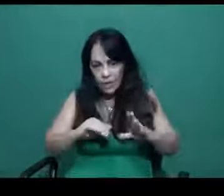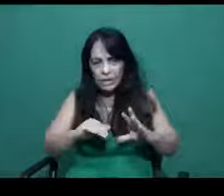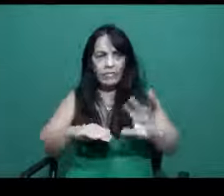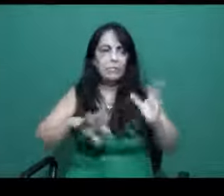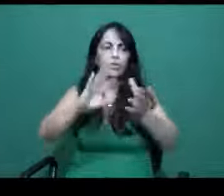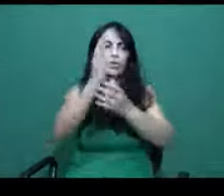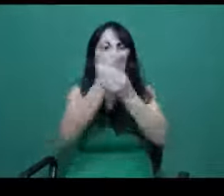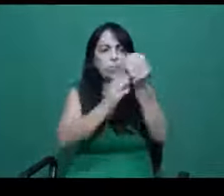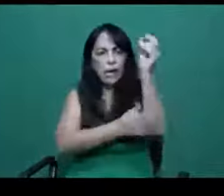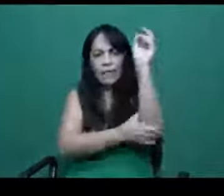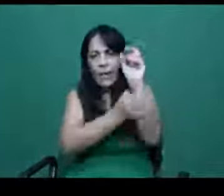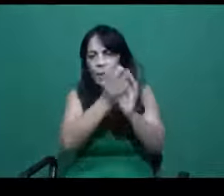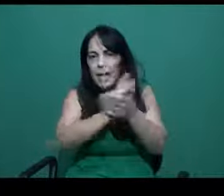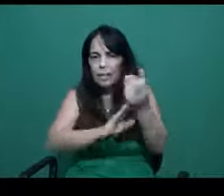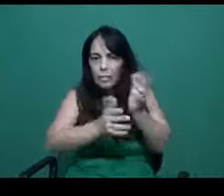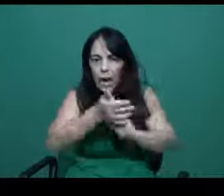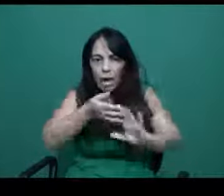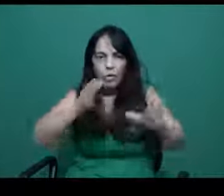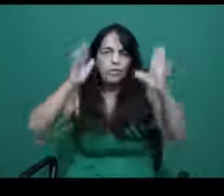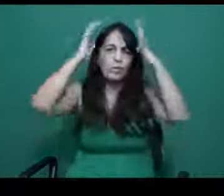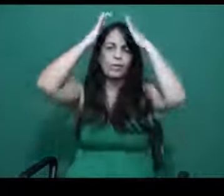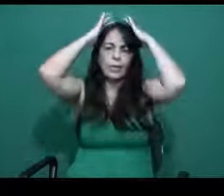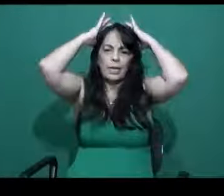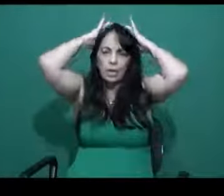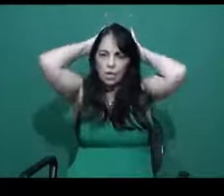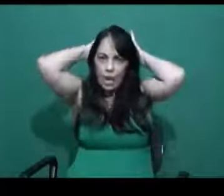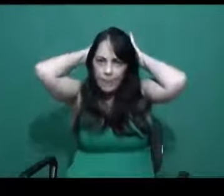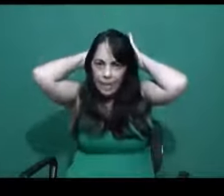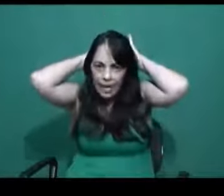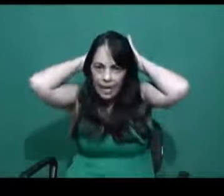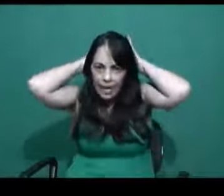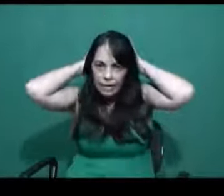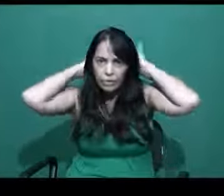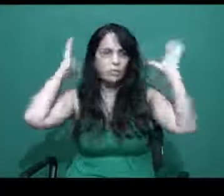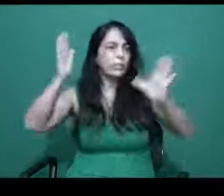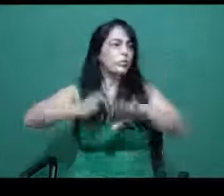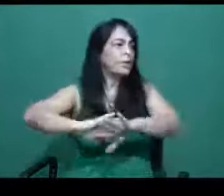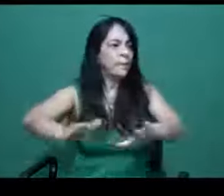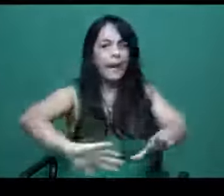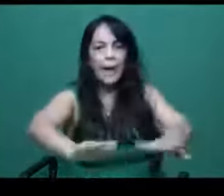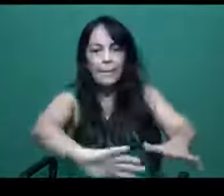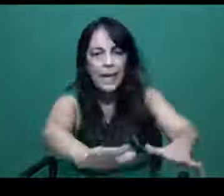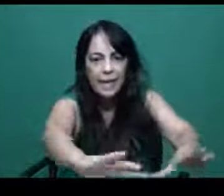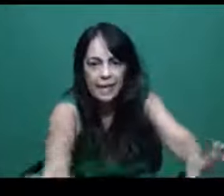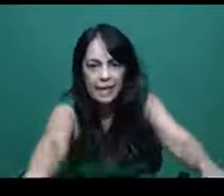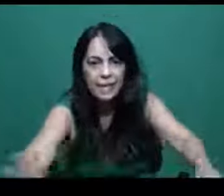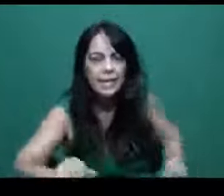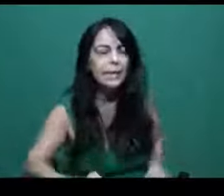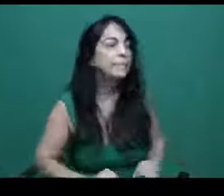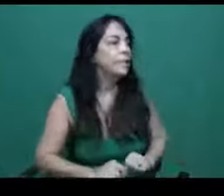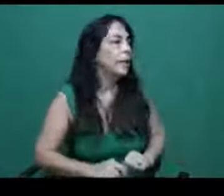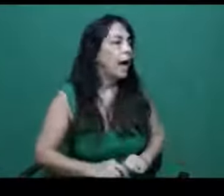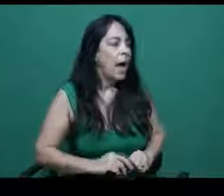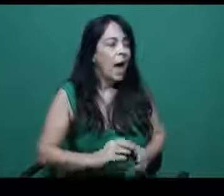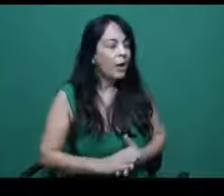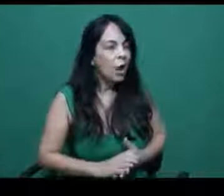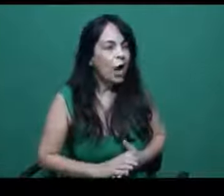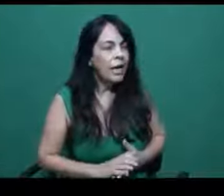comida, vamos todo mundo lavar bem as mãos, vamos prender os cabelos, vamos limpar a mesa.